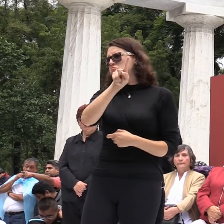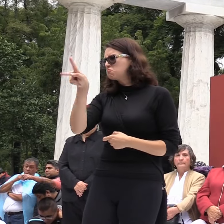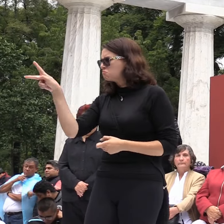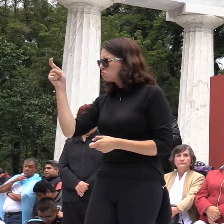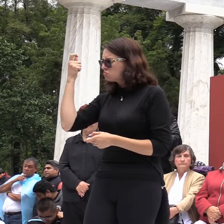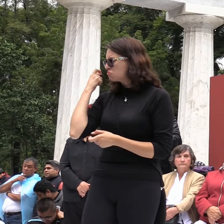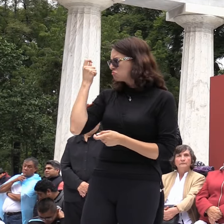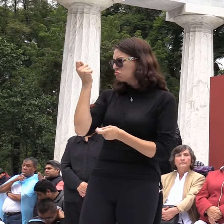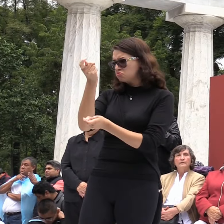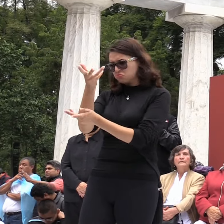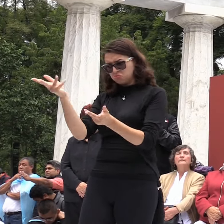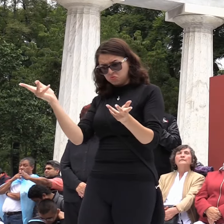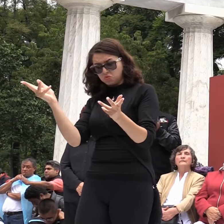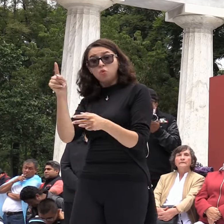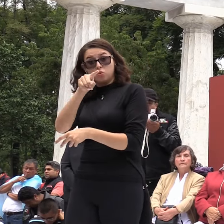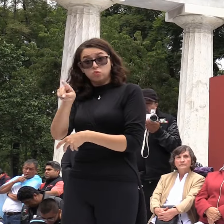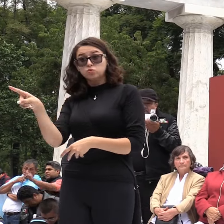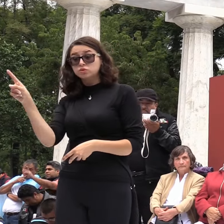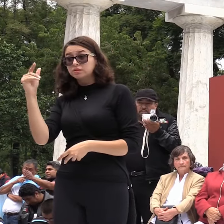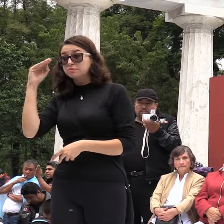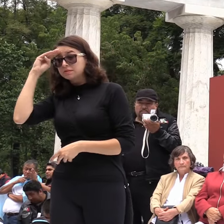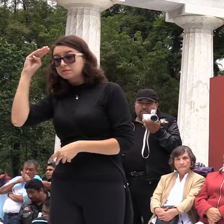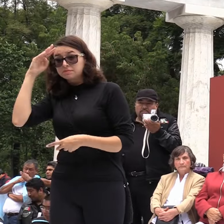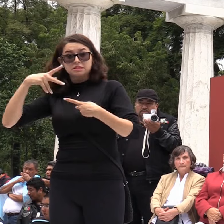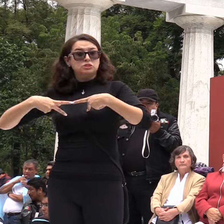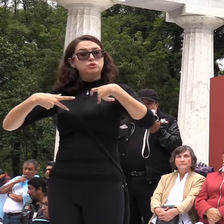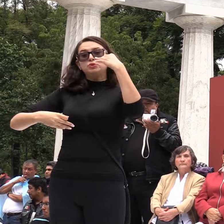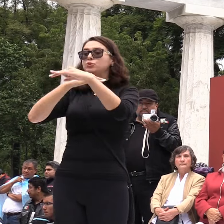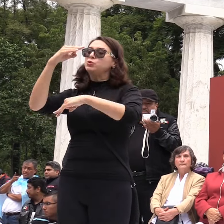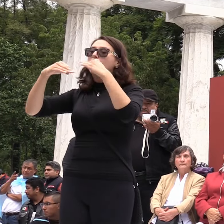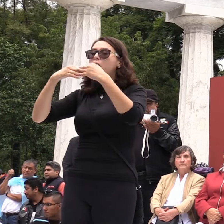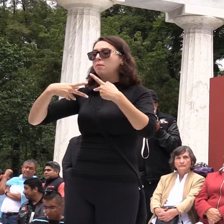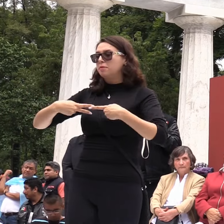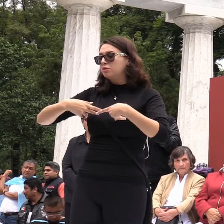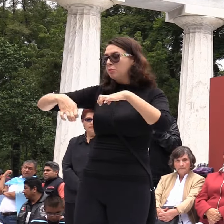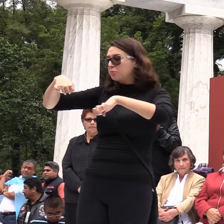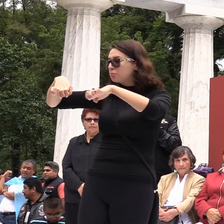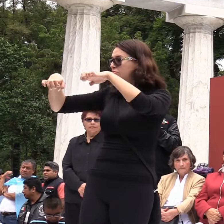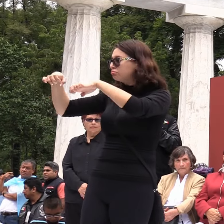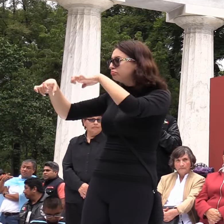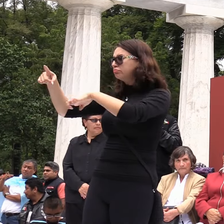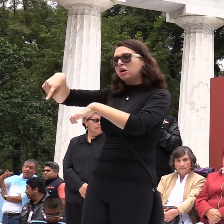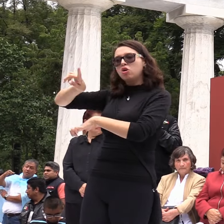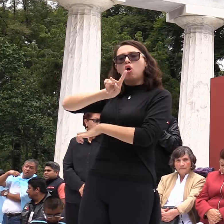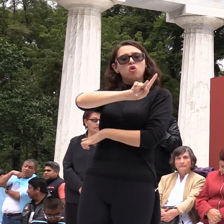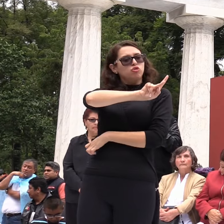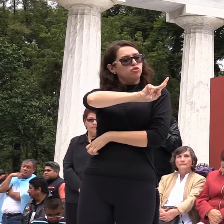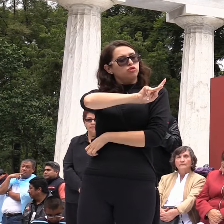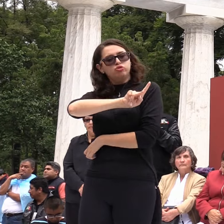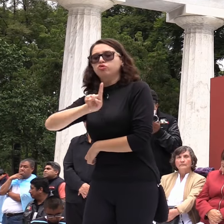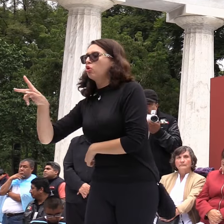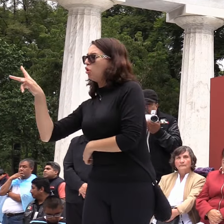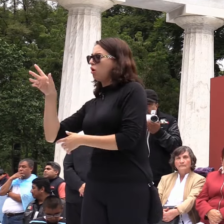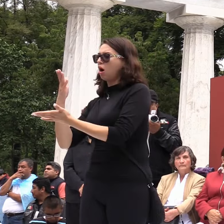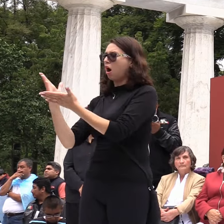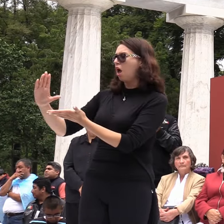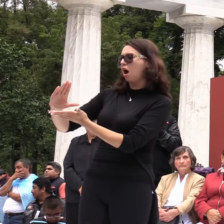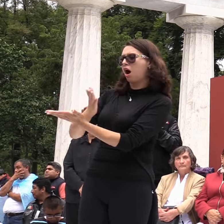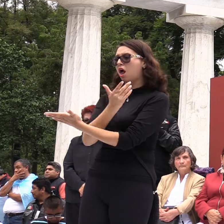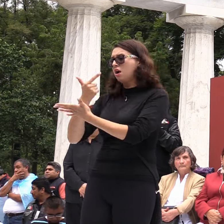mayores. ¿Están de acuerdo que todas las personas adultas mayores, sin excepción